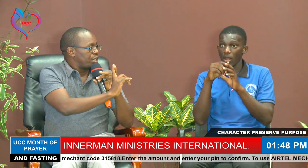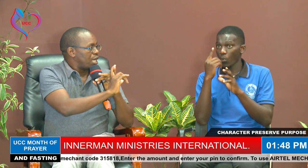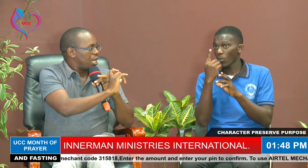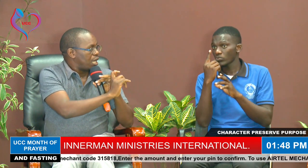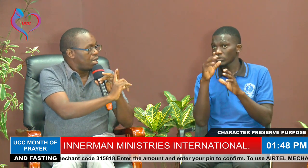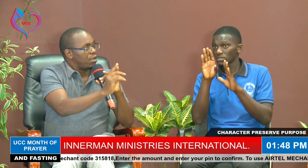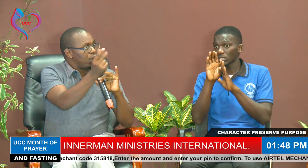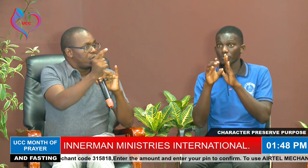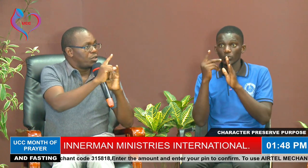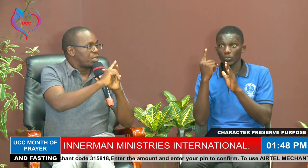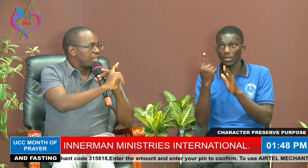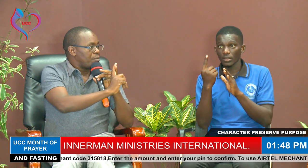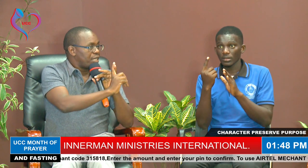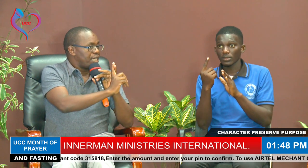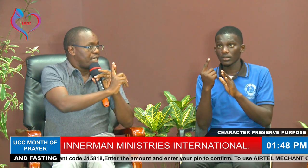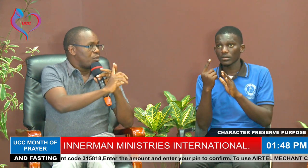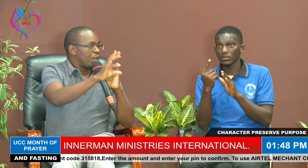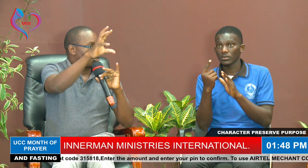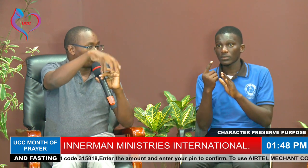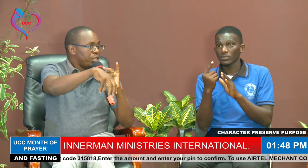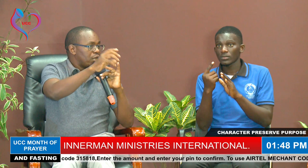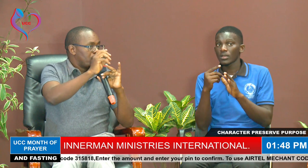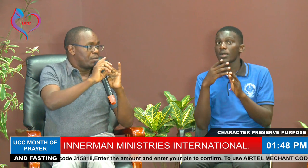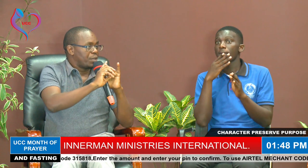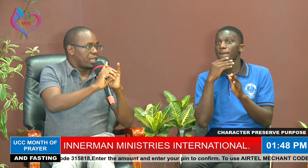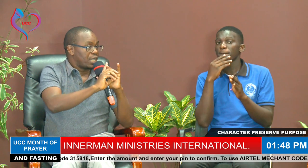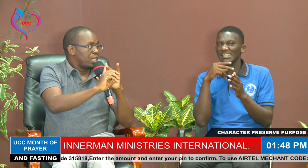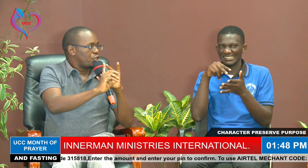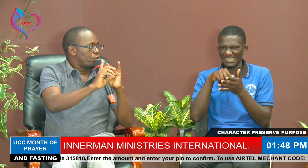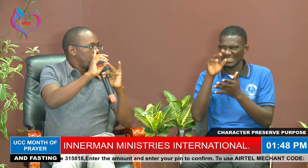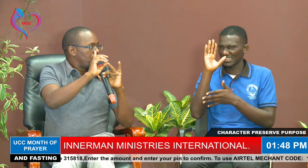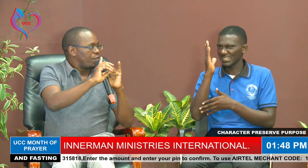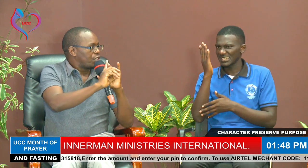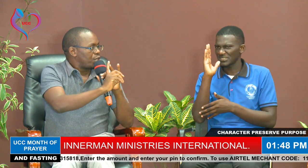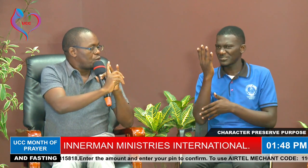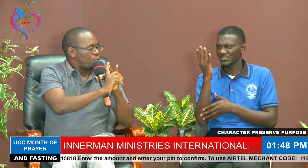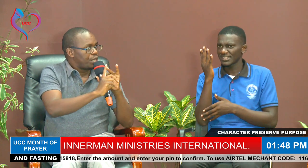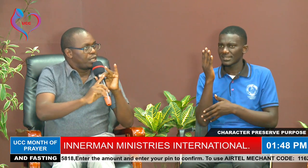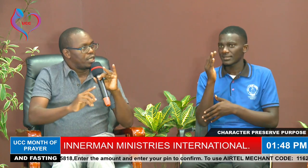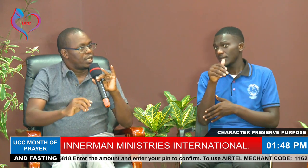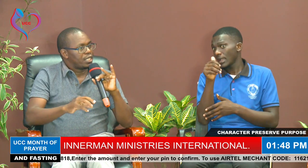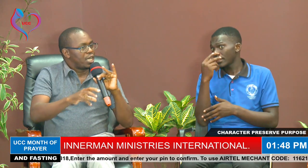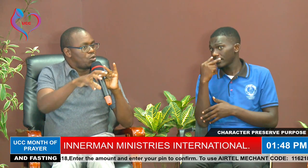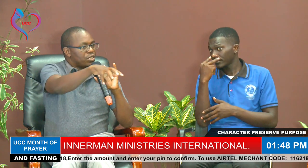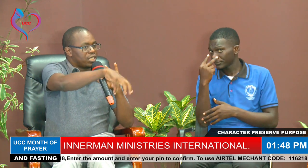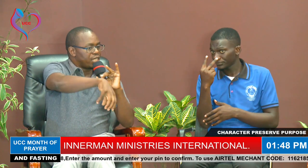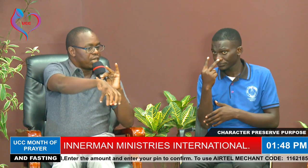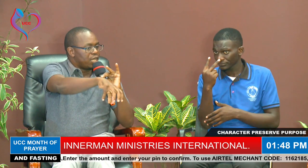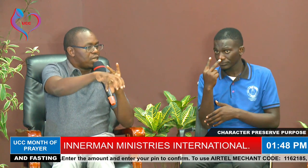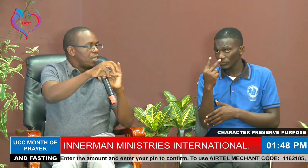ya yomusajia imiride mumato tree, bamita yali Yesu. Vision ya yokubiri, yali ya honi zenya.